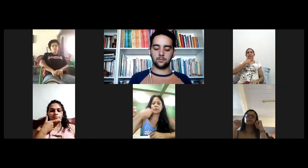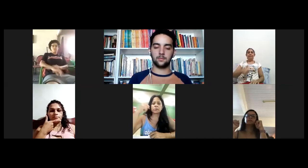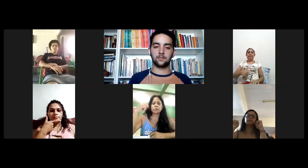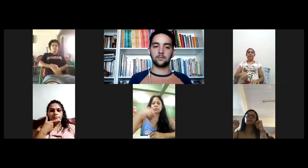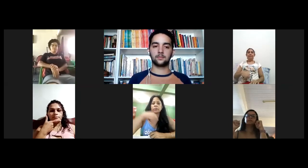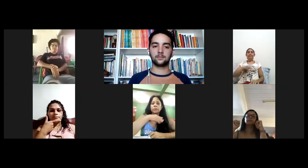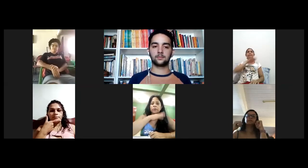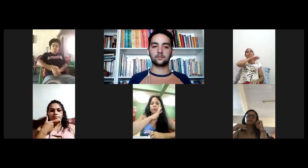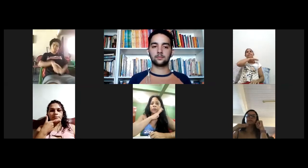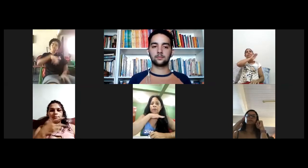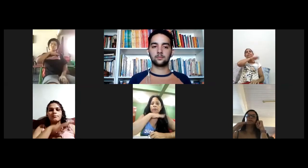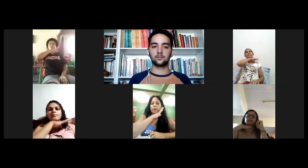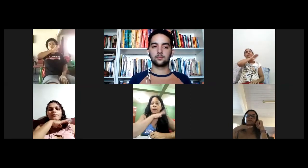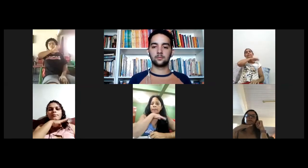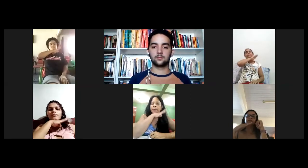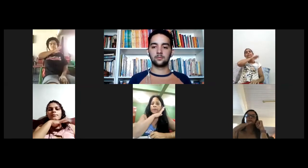presunto,